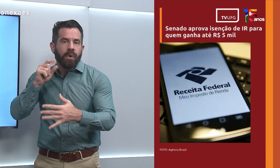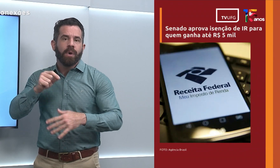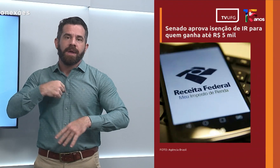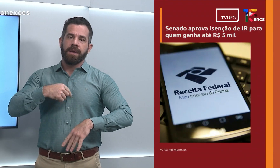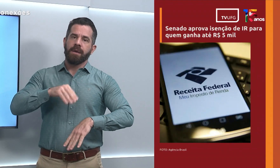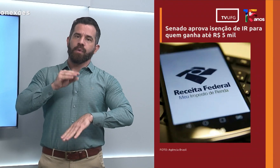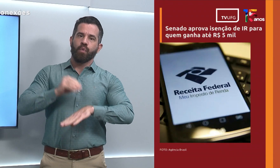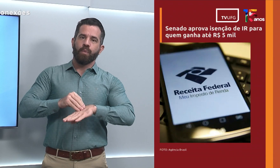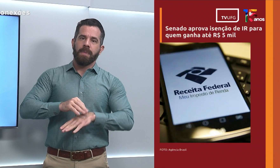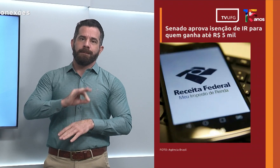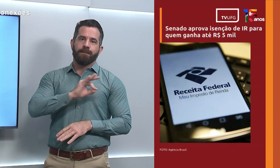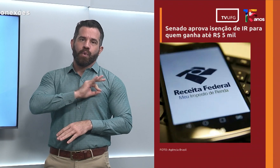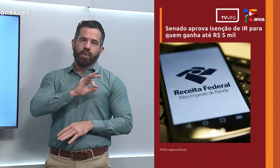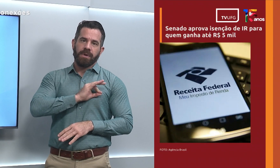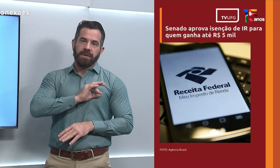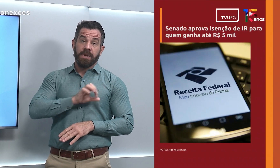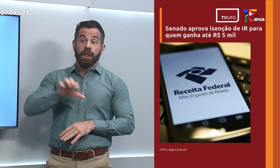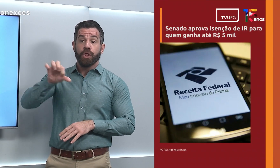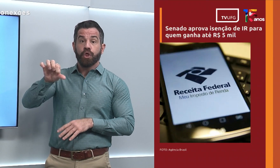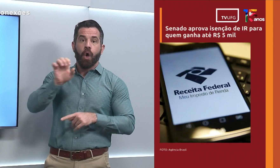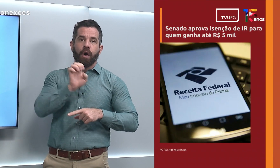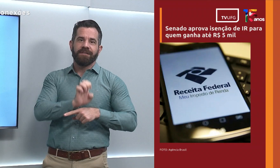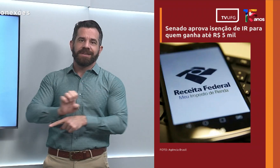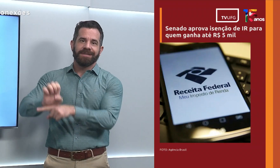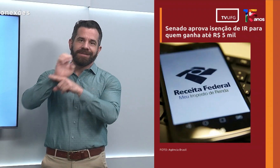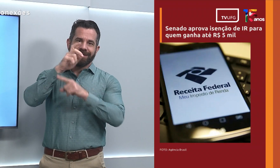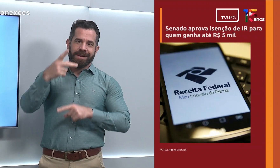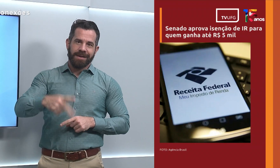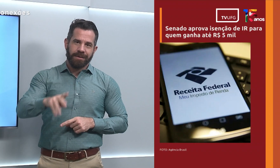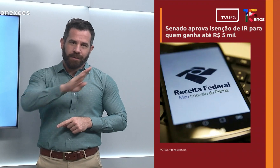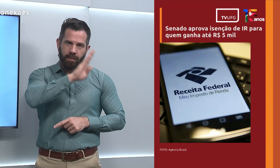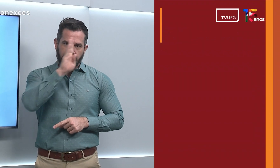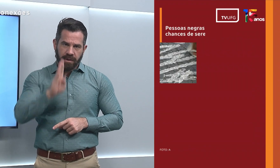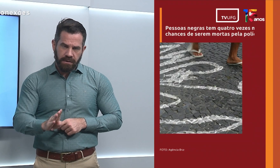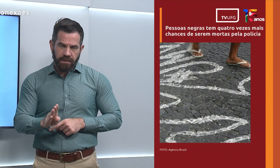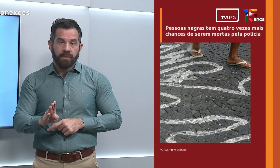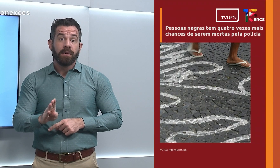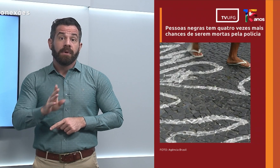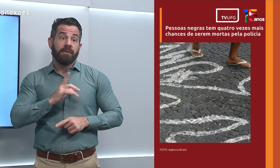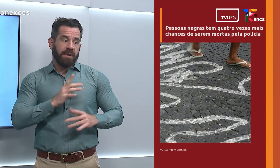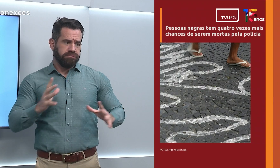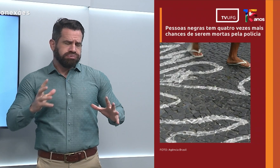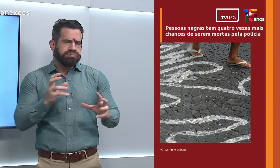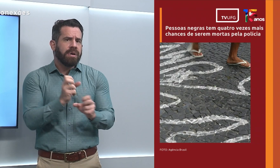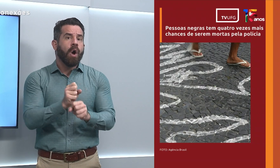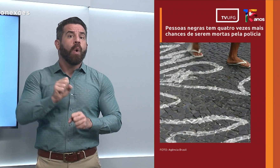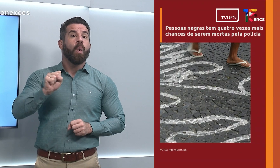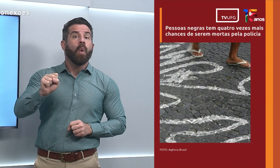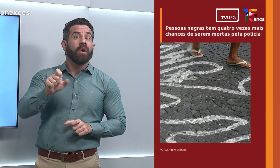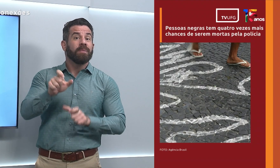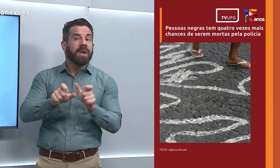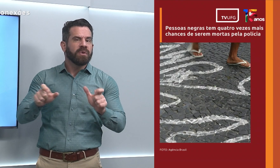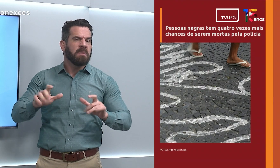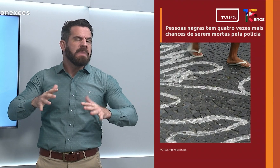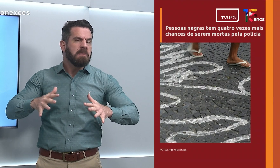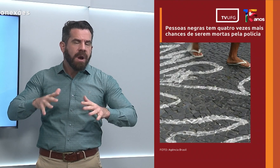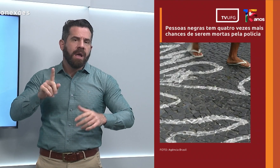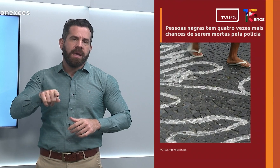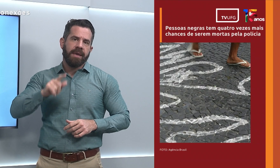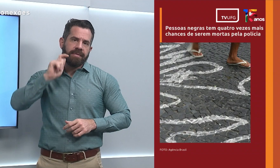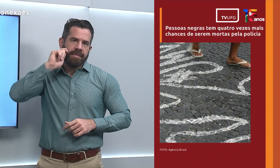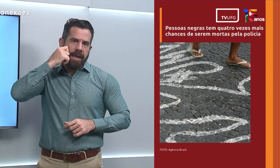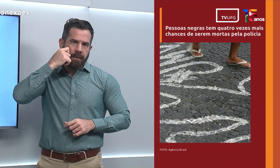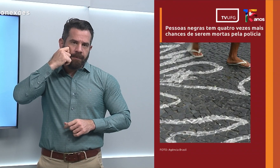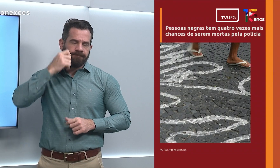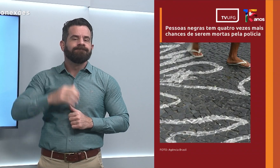brasileiros. Pelo menos 8 dessas pessoas que foram mortas, eram negras. Os dados